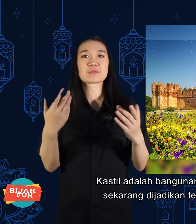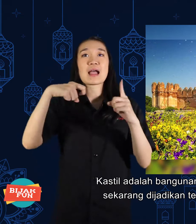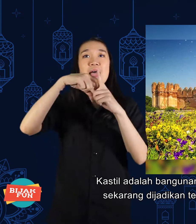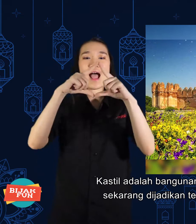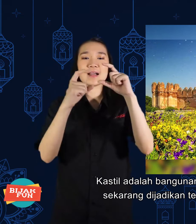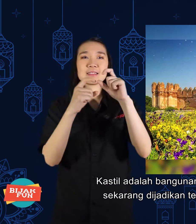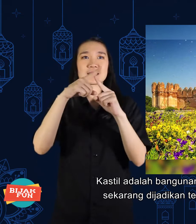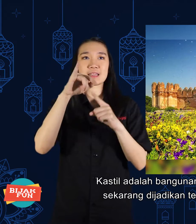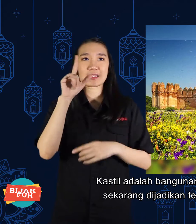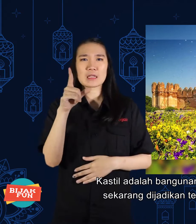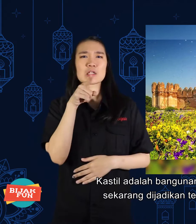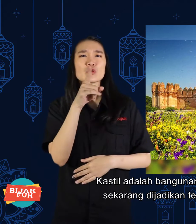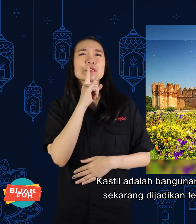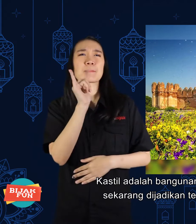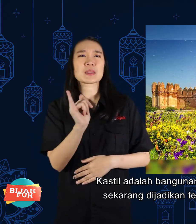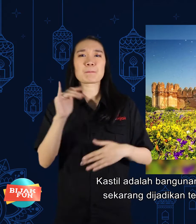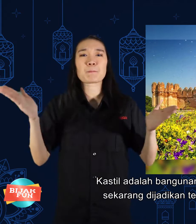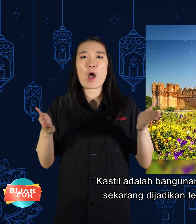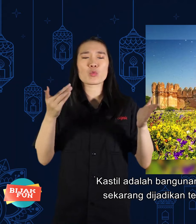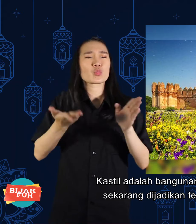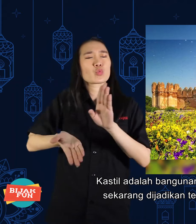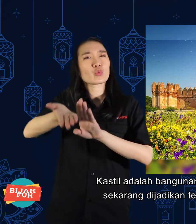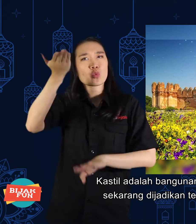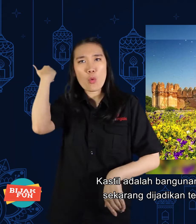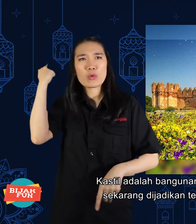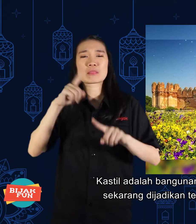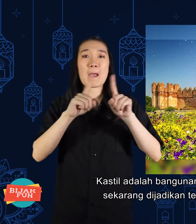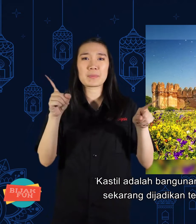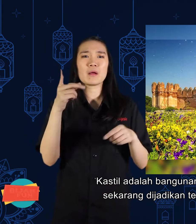Kastil adalah bangunan kuno, namun sekarang dijadikan tempat wisata.